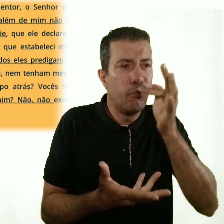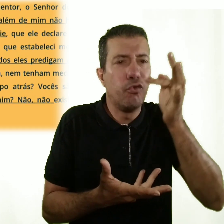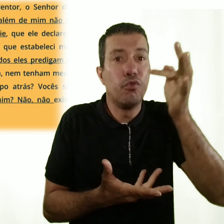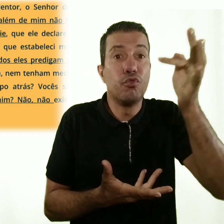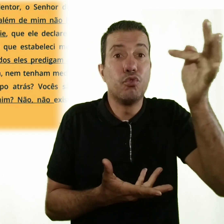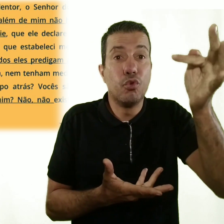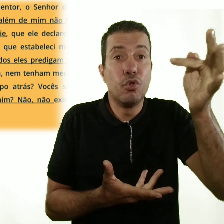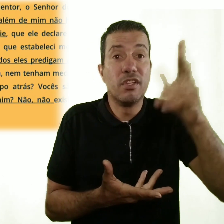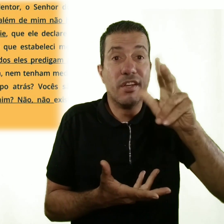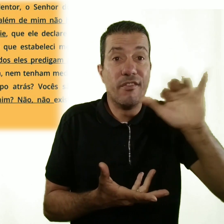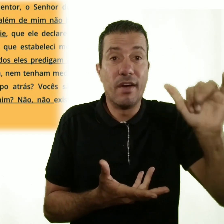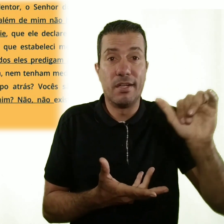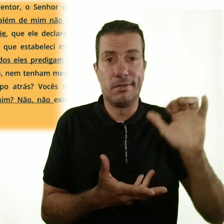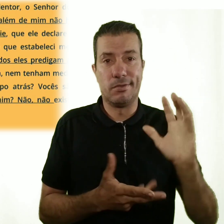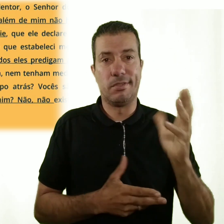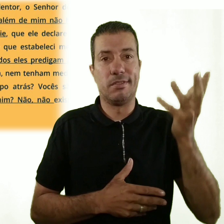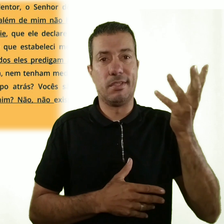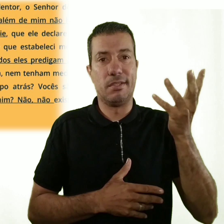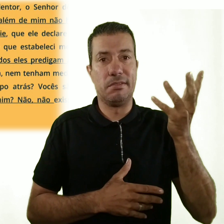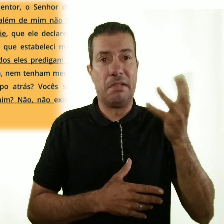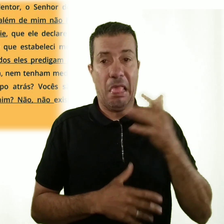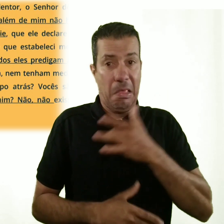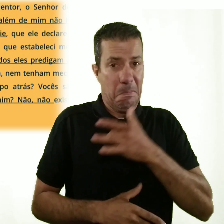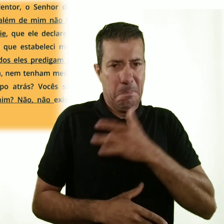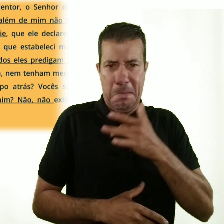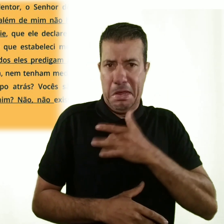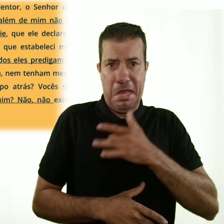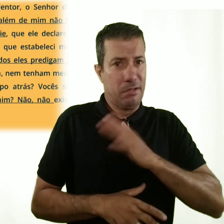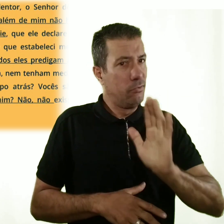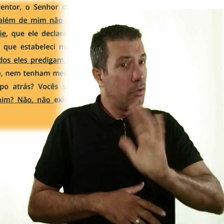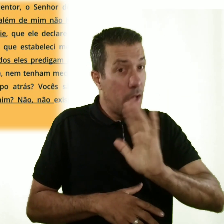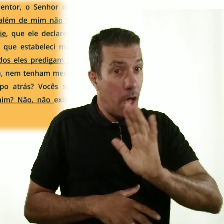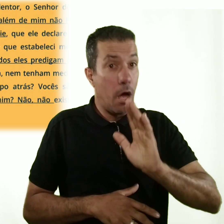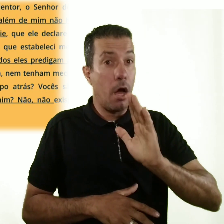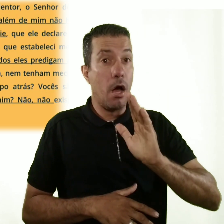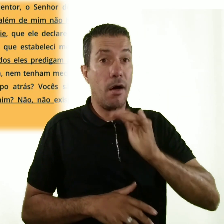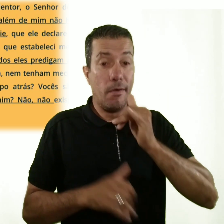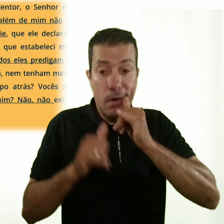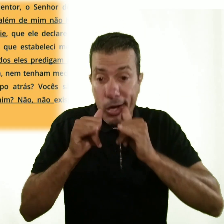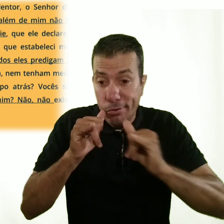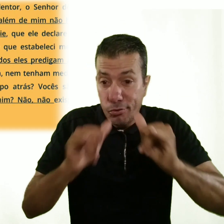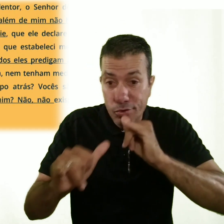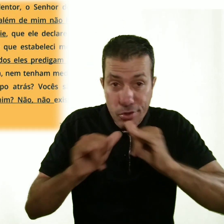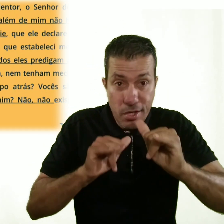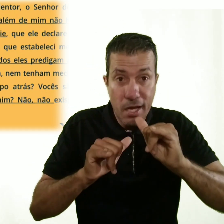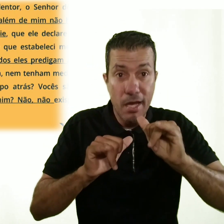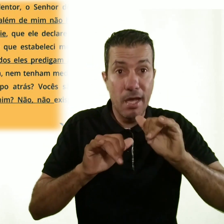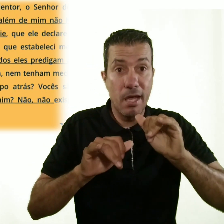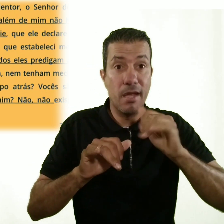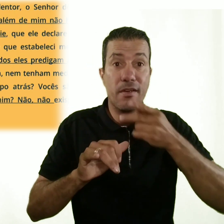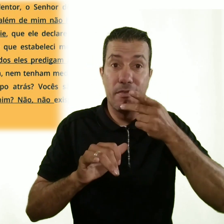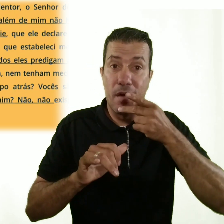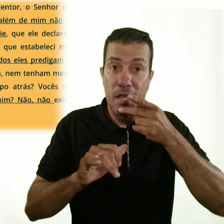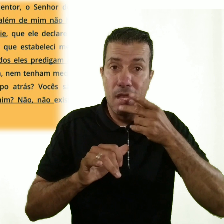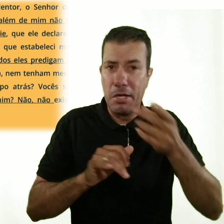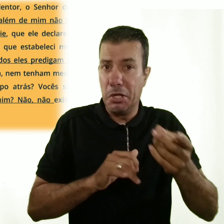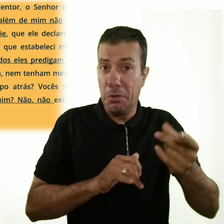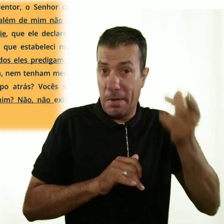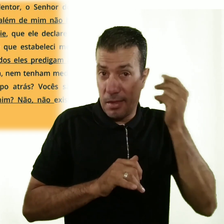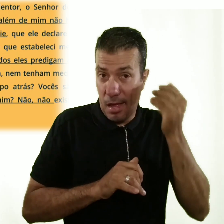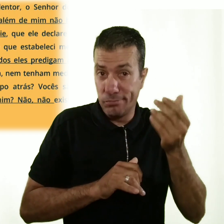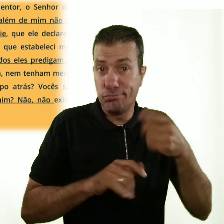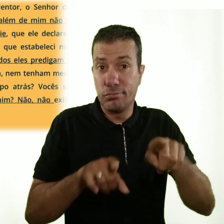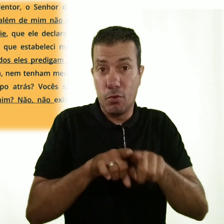acontecer. Não tremam, nem tenham medo. Não anunciei isto e não o predisse muito tempo atrás? Vocês são